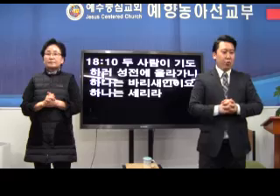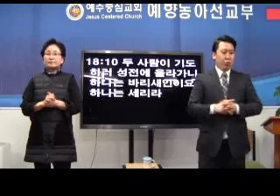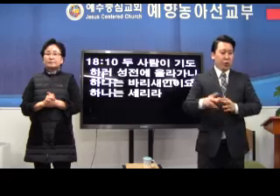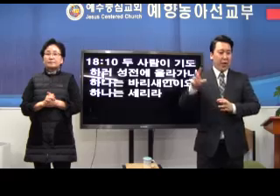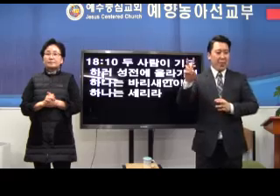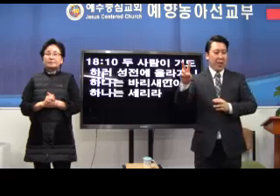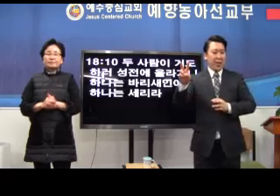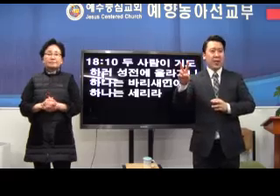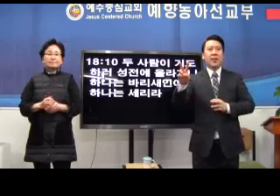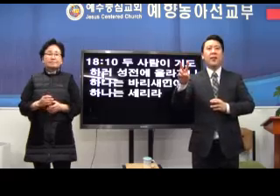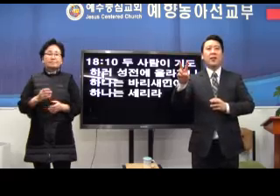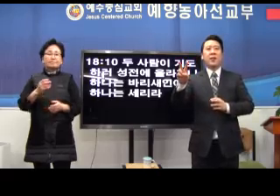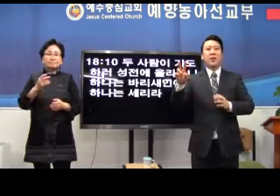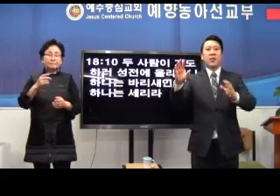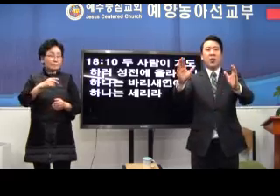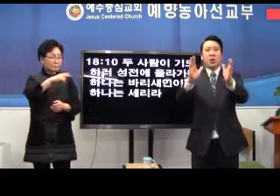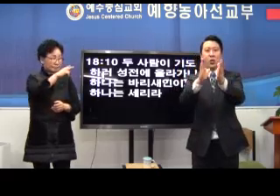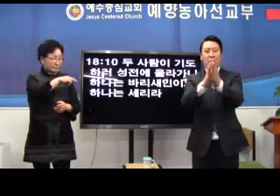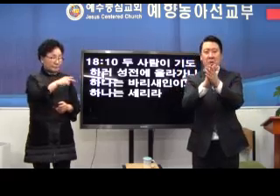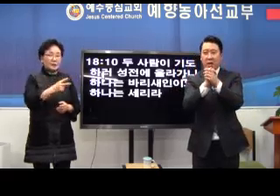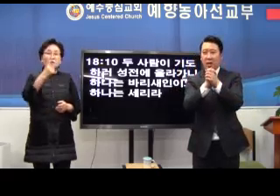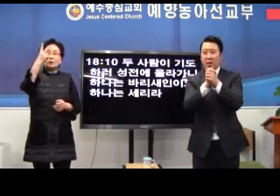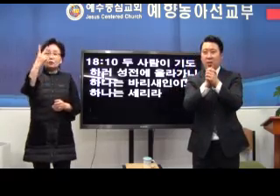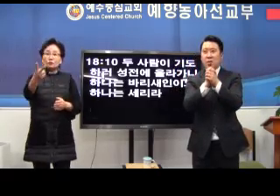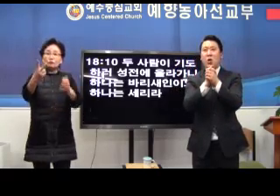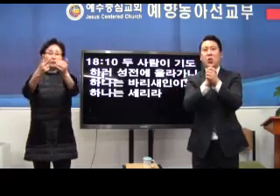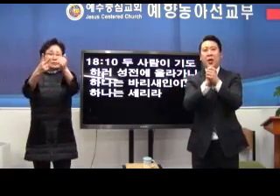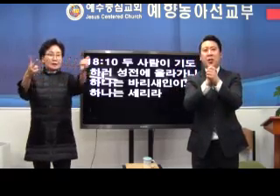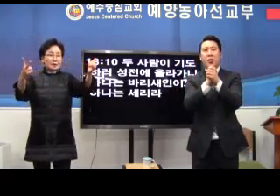두 사람이 기도합니다. 성전에 가서.